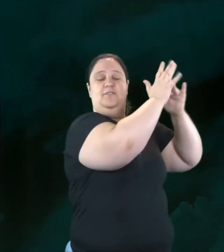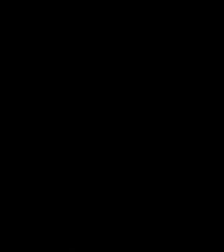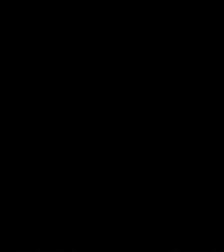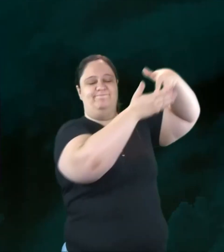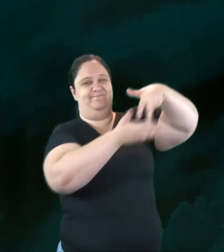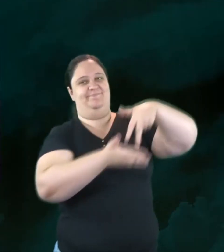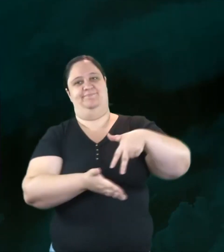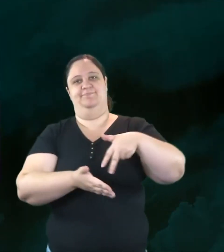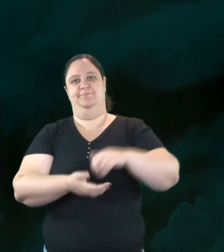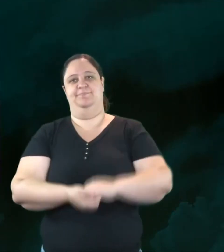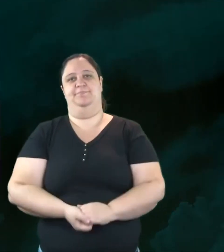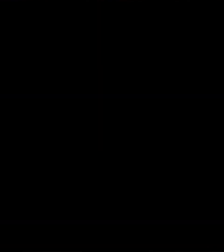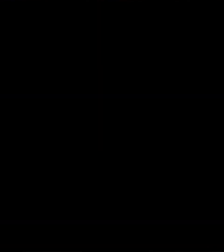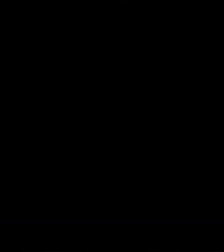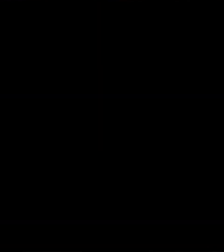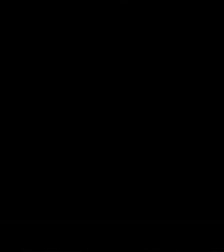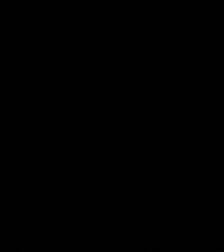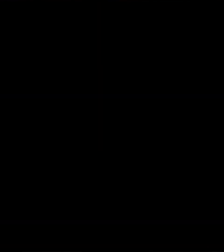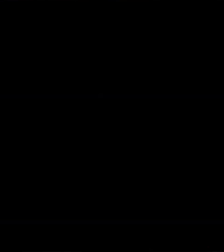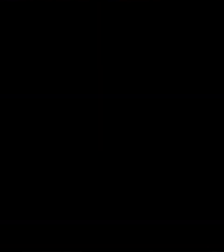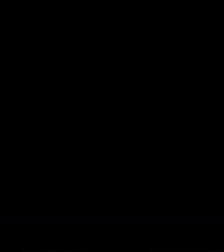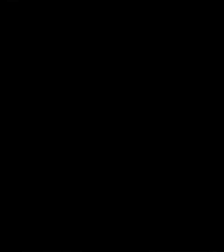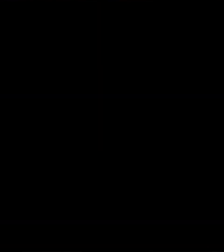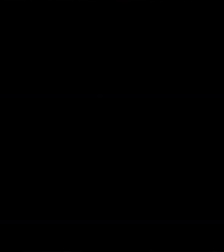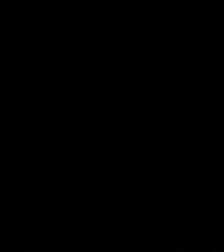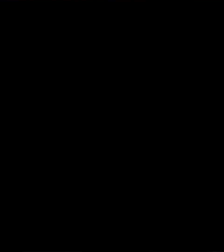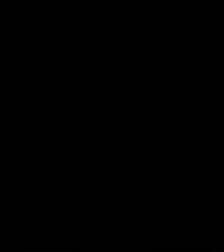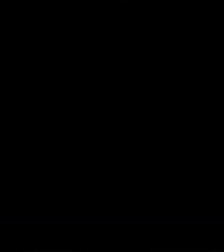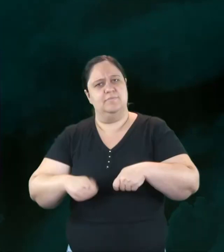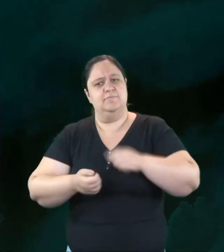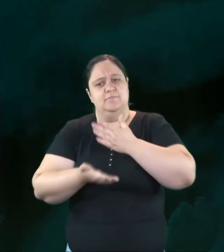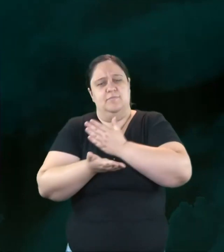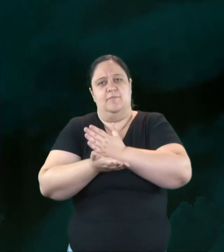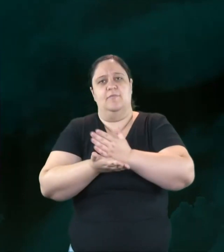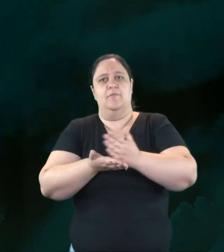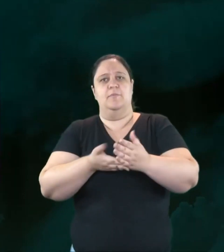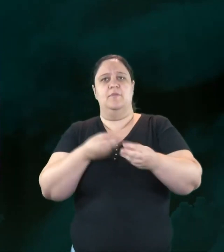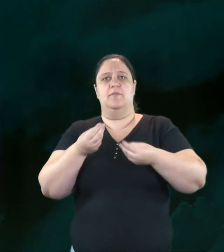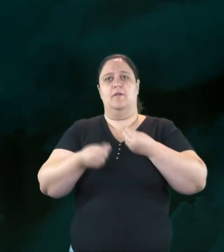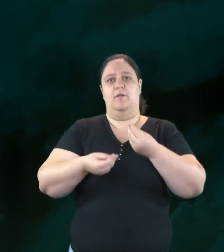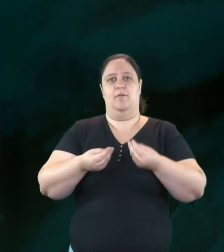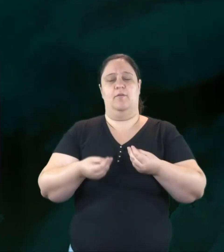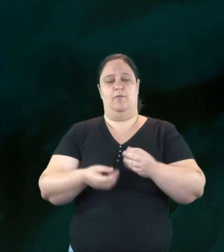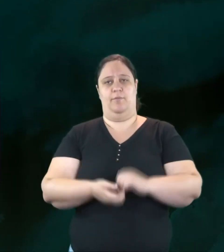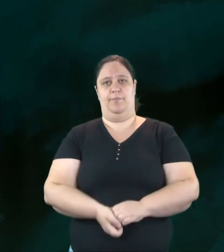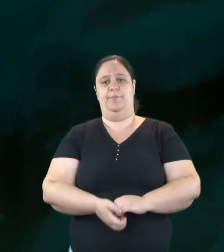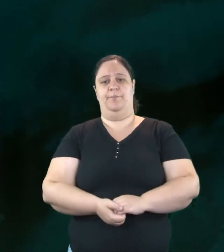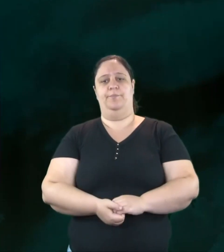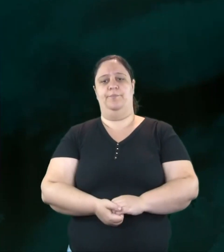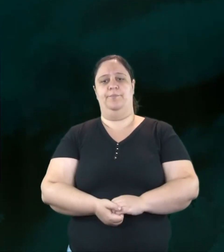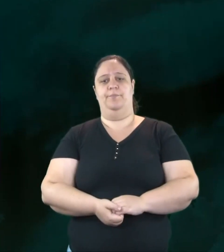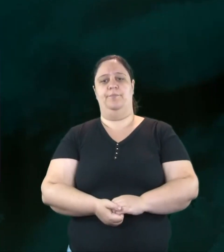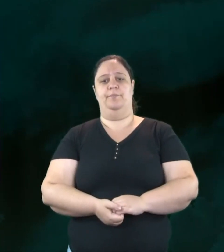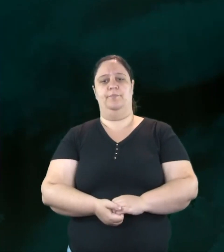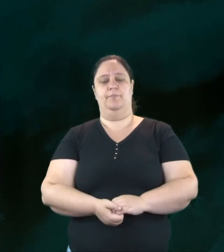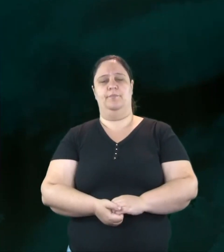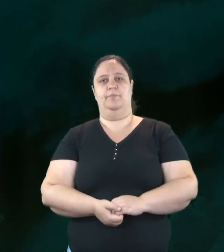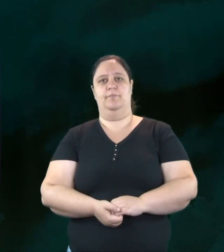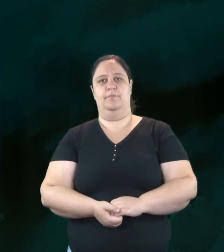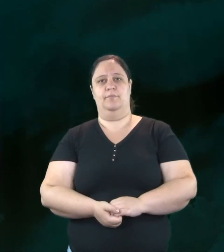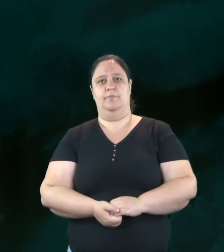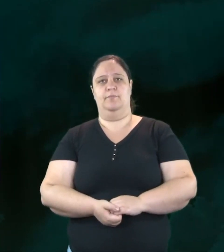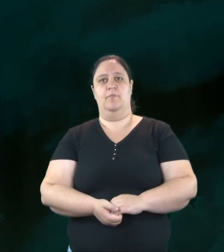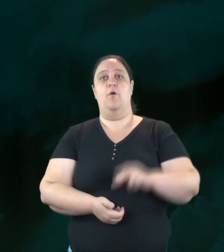Senhor. Muito bem, eu tenho que começar chamando de novo aquele